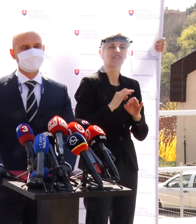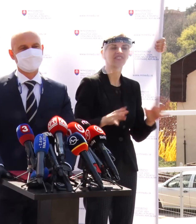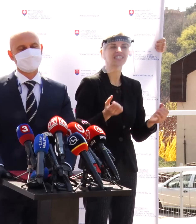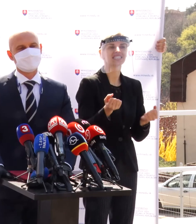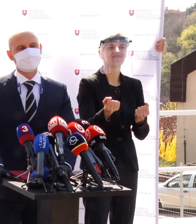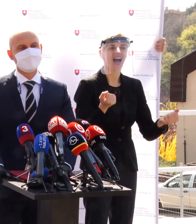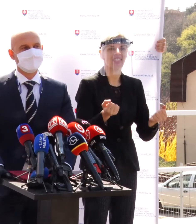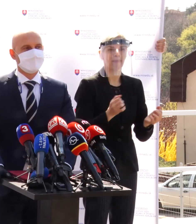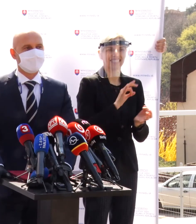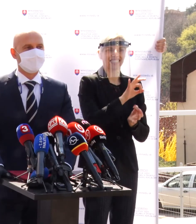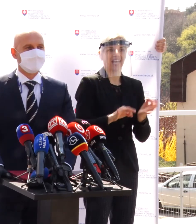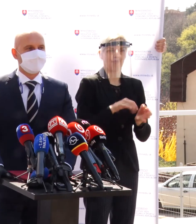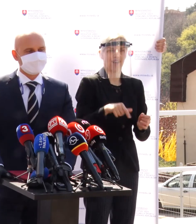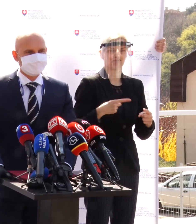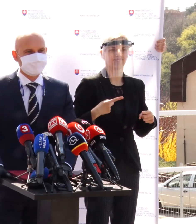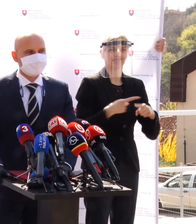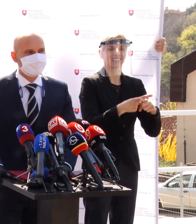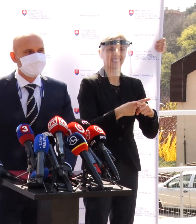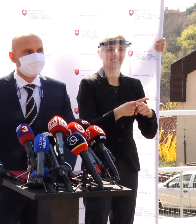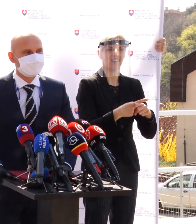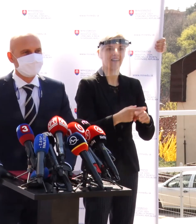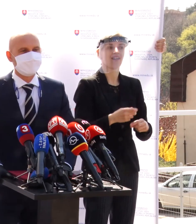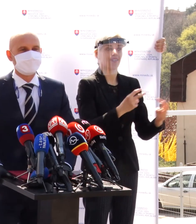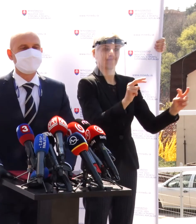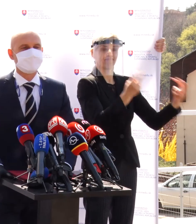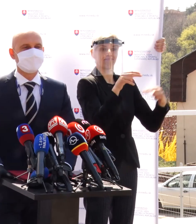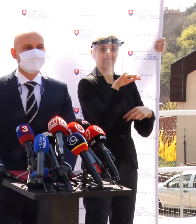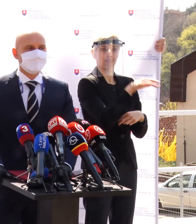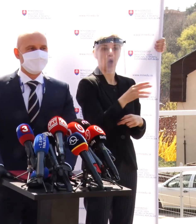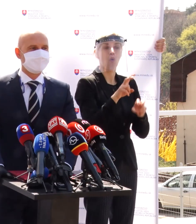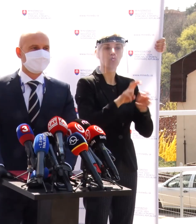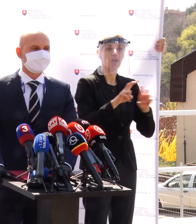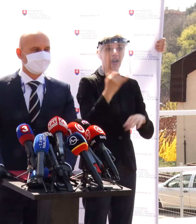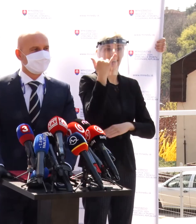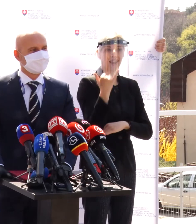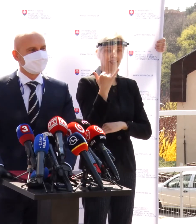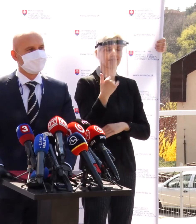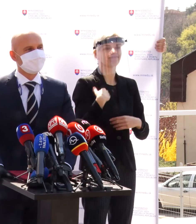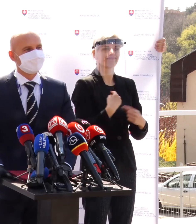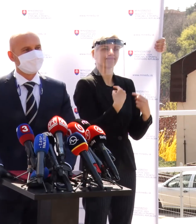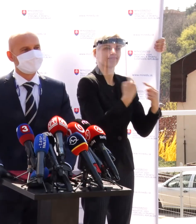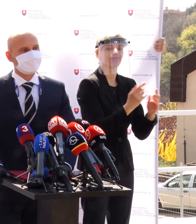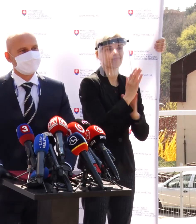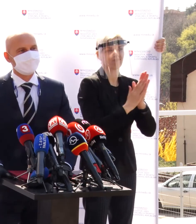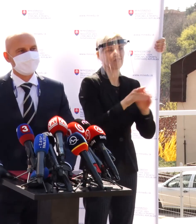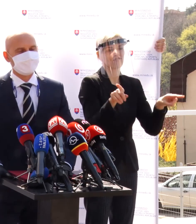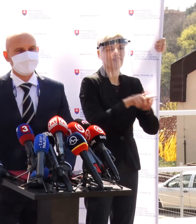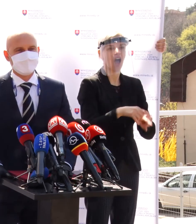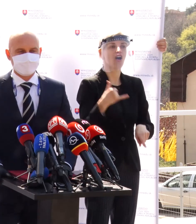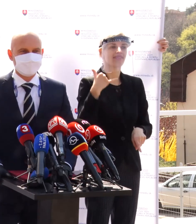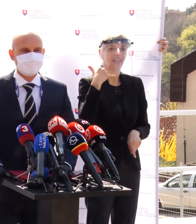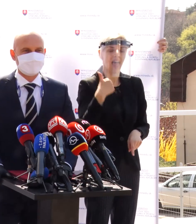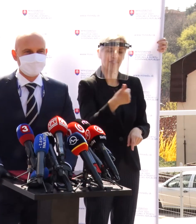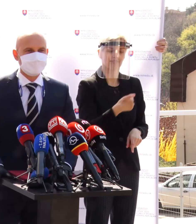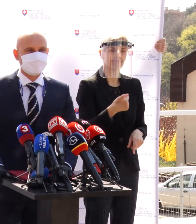celú túto situáciu. A ak nás pozerajú učitelia alebo riaditelia, prosím vás, zoberte tiež do ruky telefón alebo mail